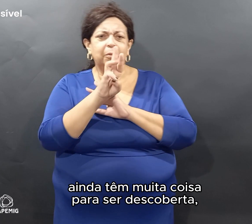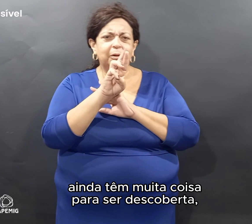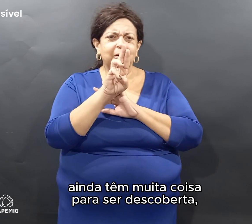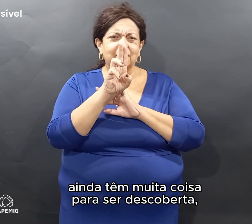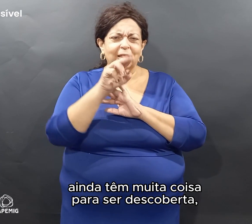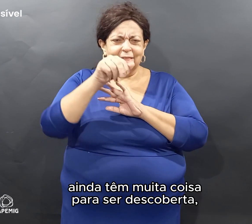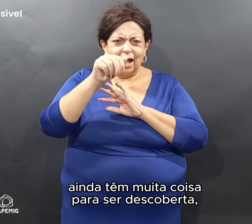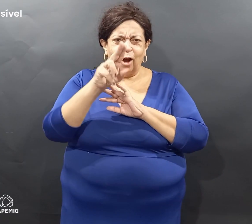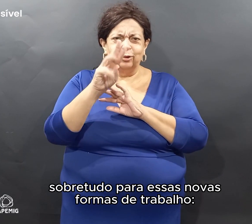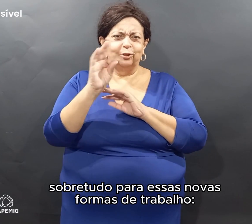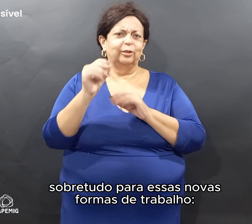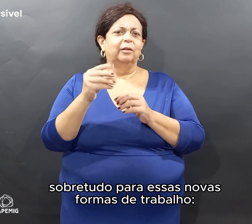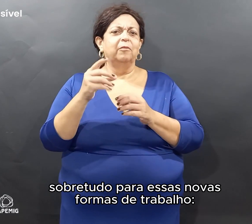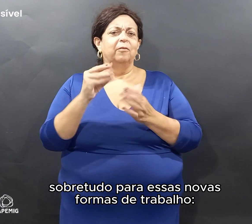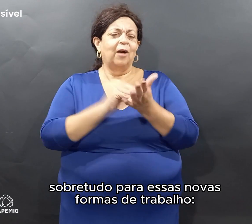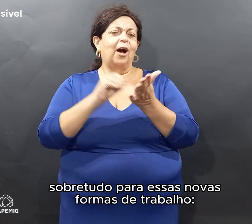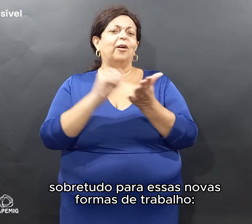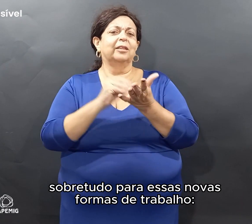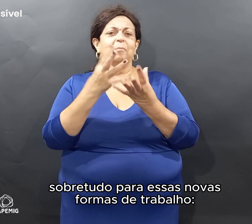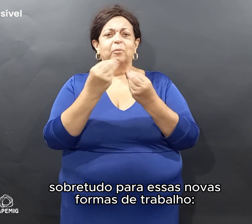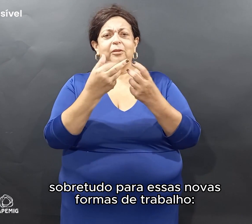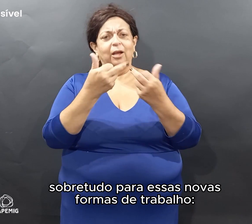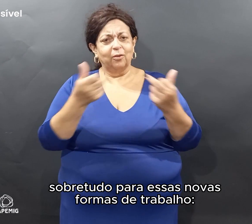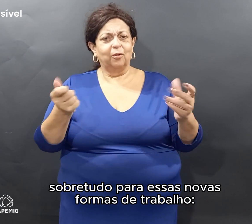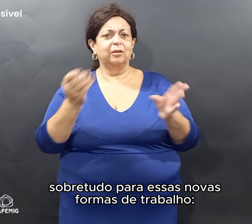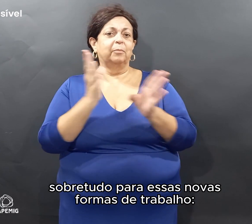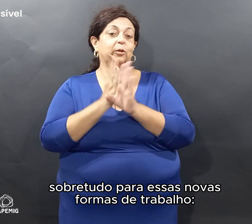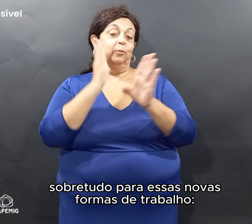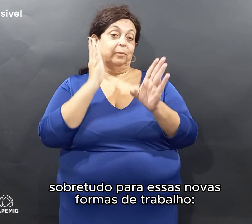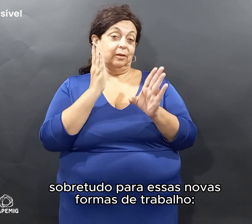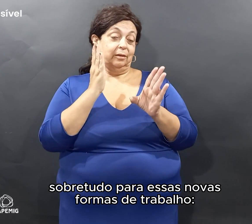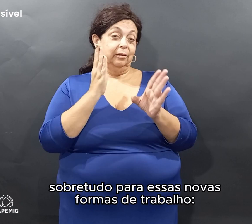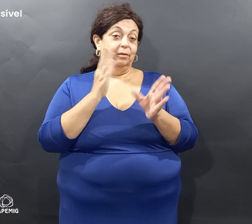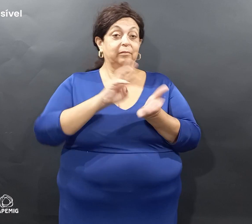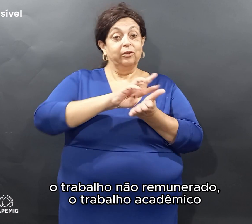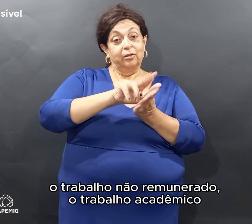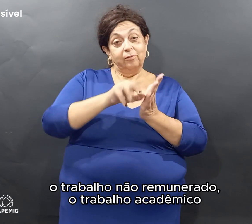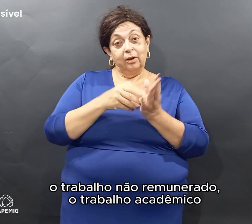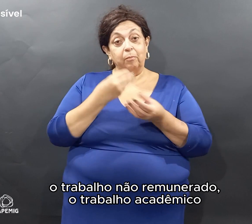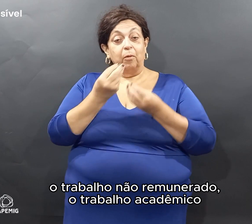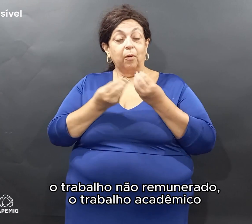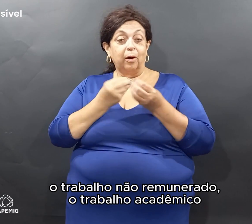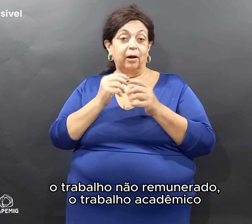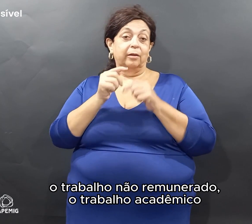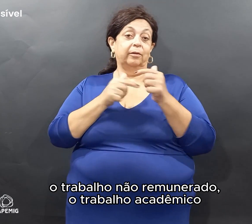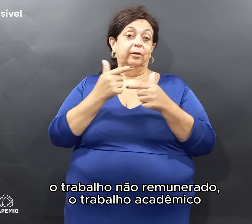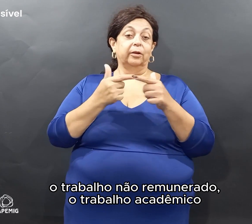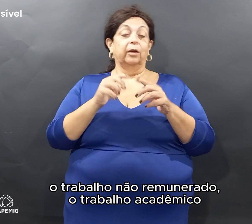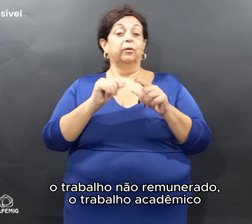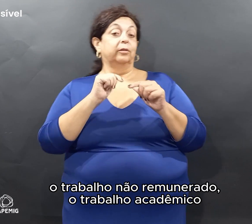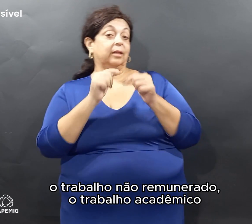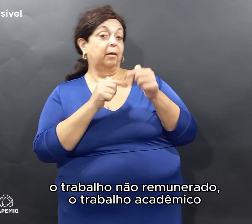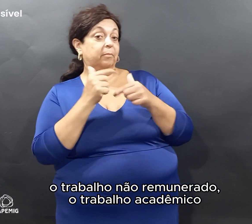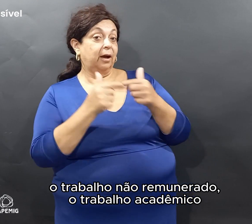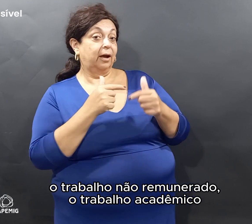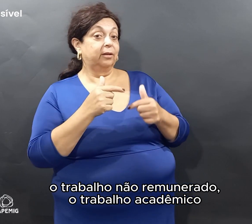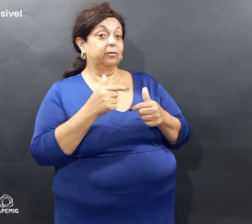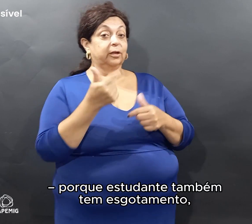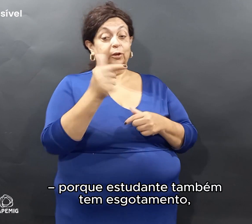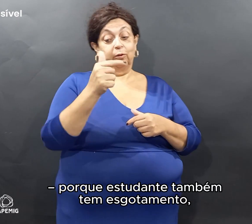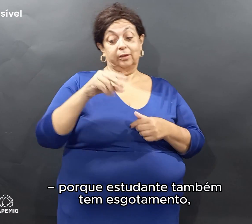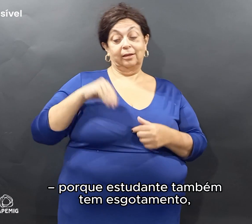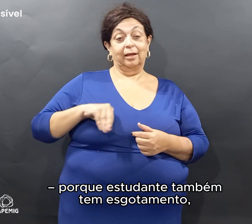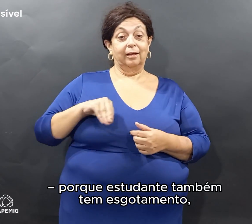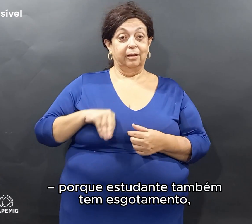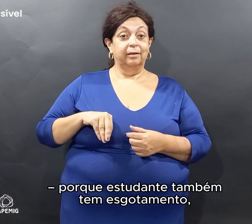muita coisa para ser descoberta, sobretudo para essas novas formas de trabalho. O trabalho não remunerado, o trabalho acadêmico,